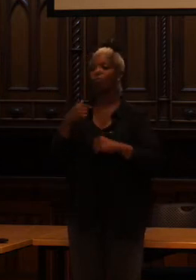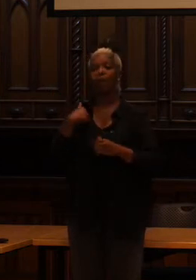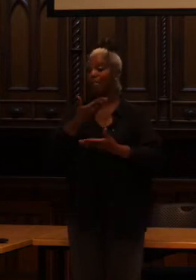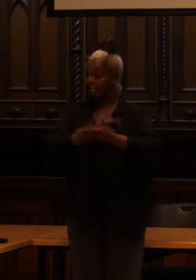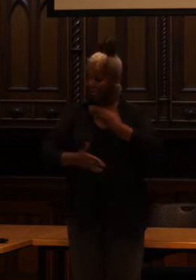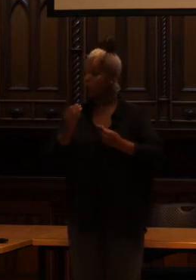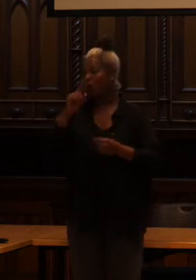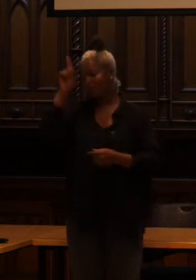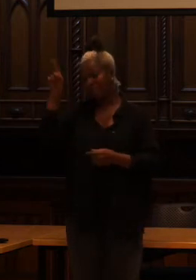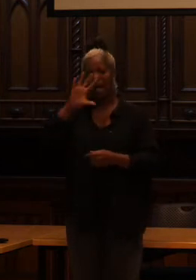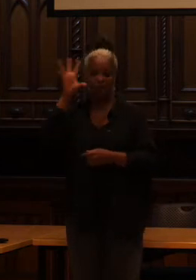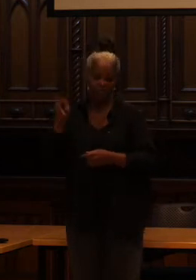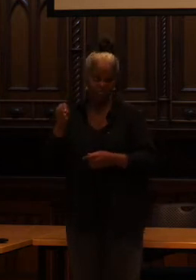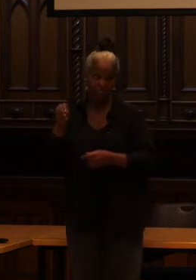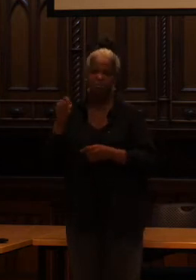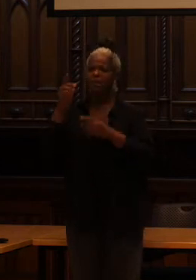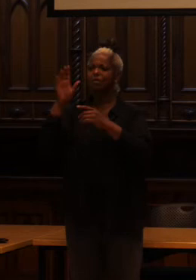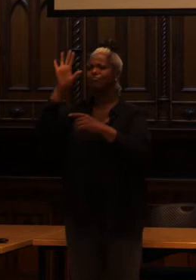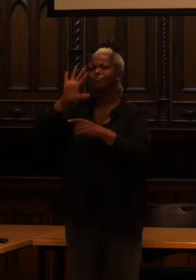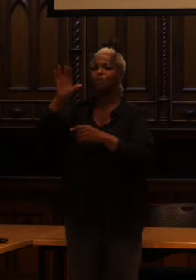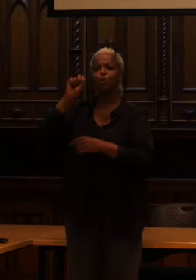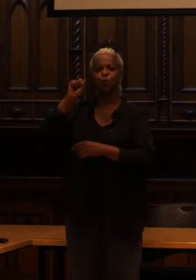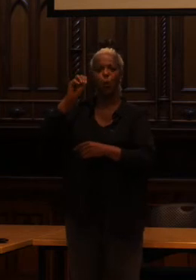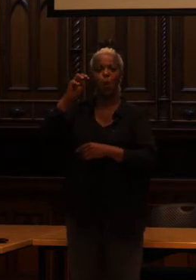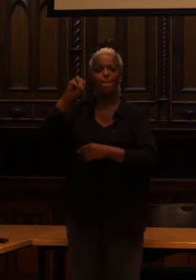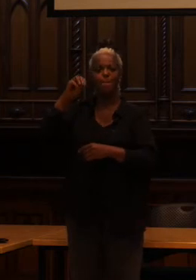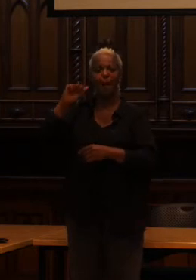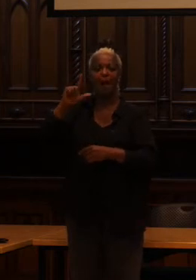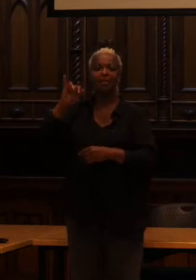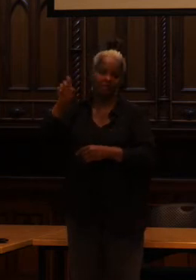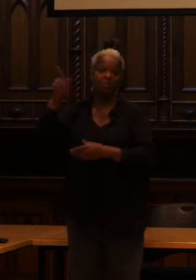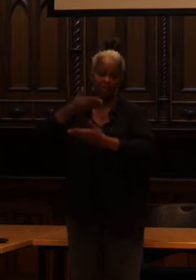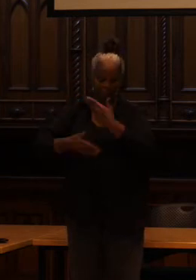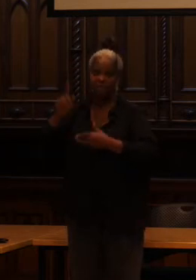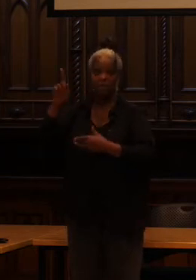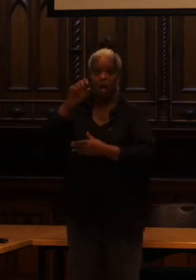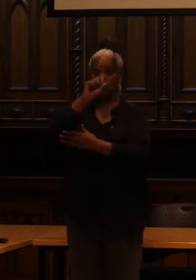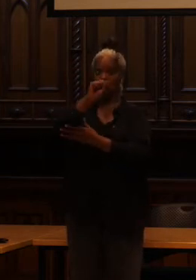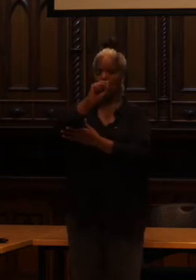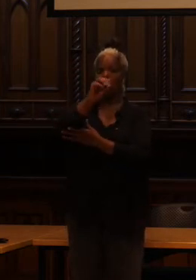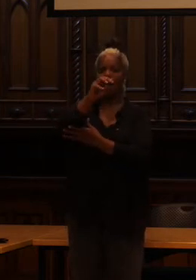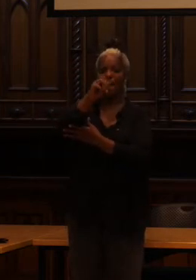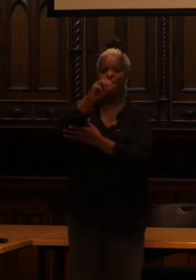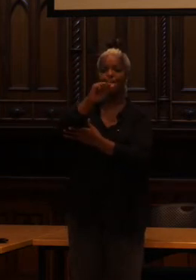donc, je suis une personne sourde profonde de naissance. Je suis née en Afrique,